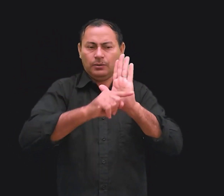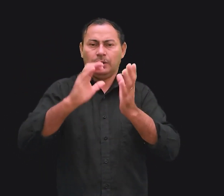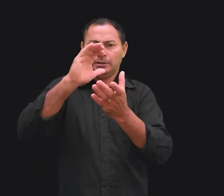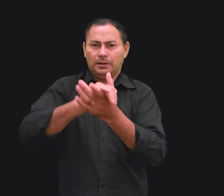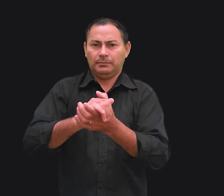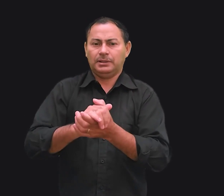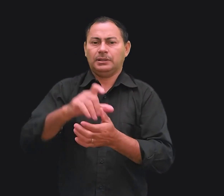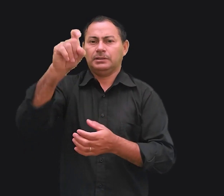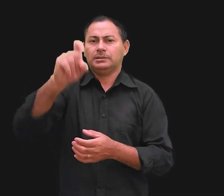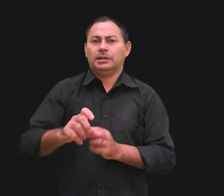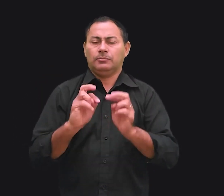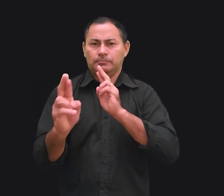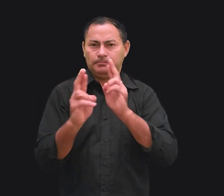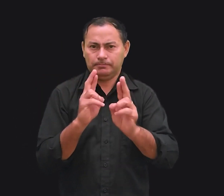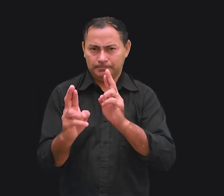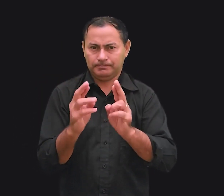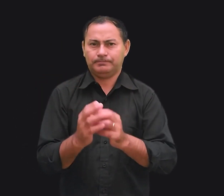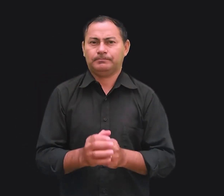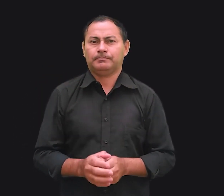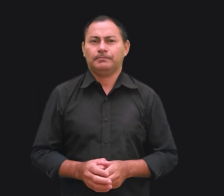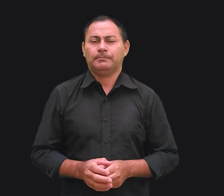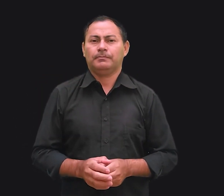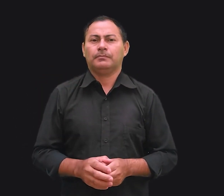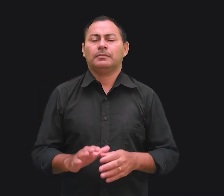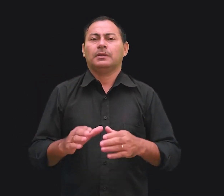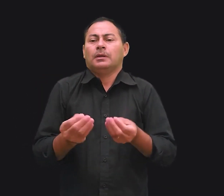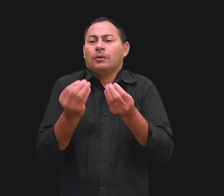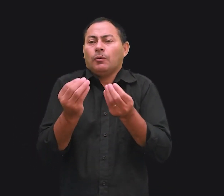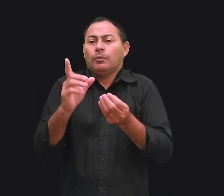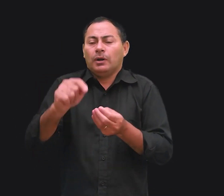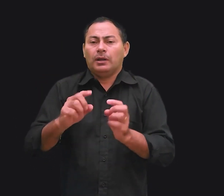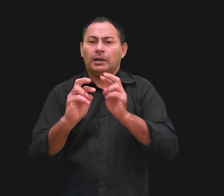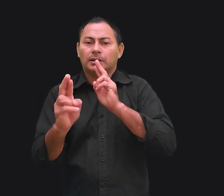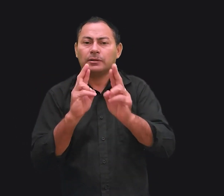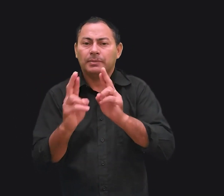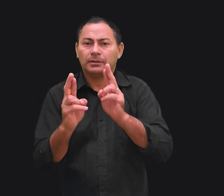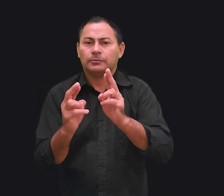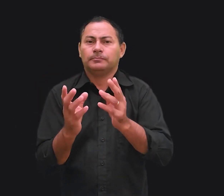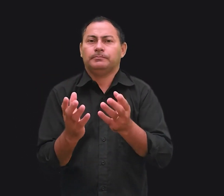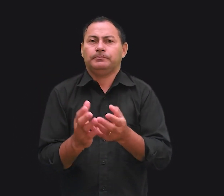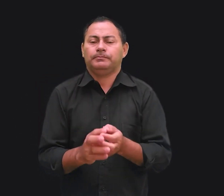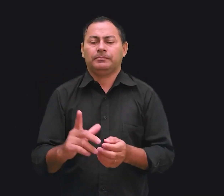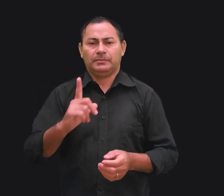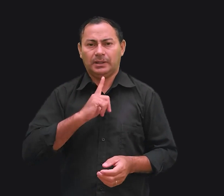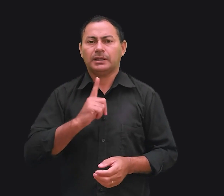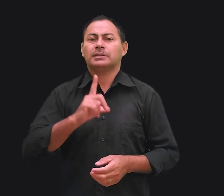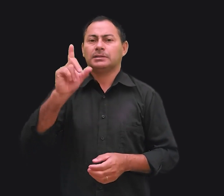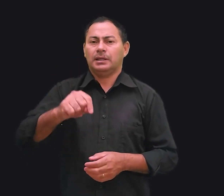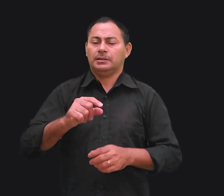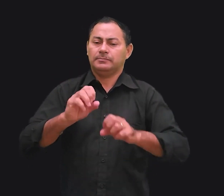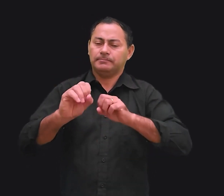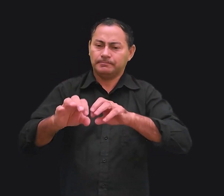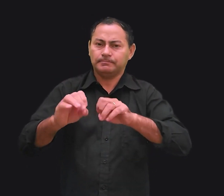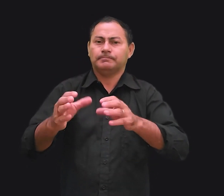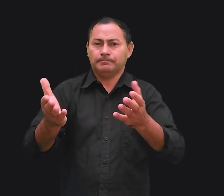planejado o casamento para ser um relacionamento. E como é um relacionamento, tem que ser